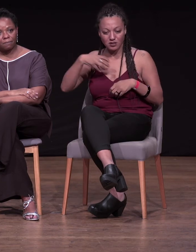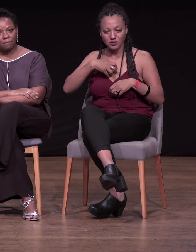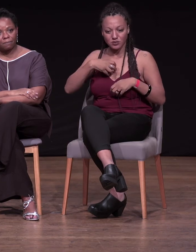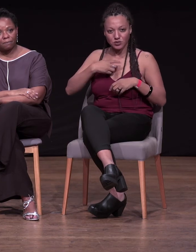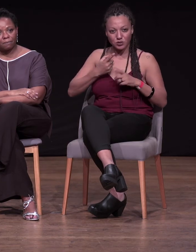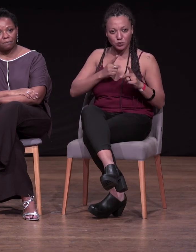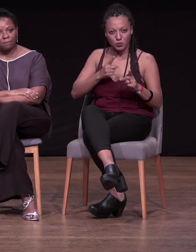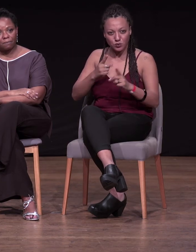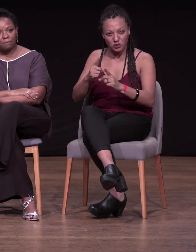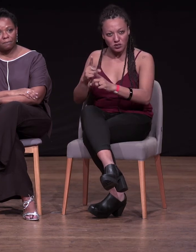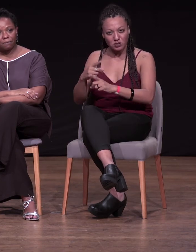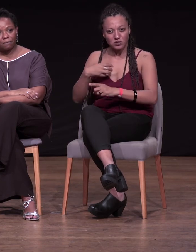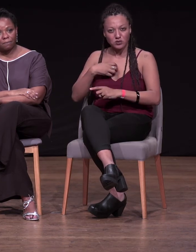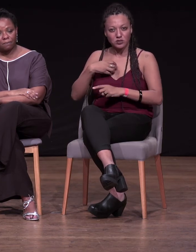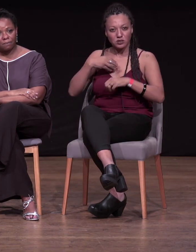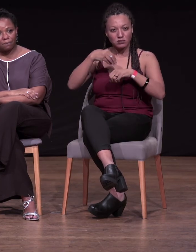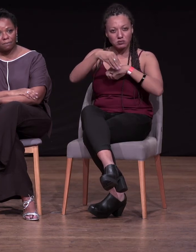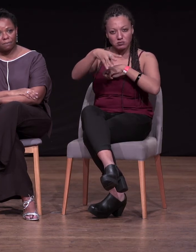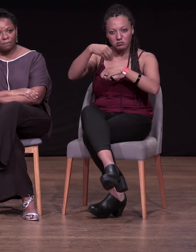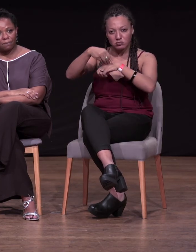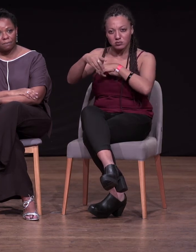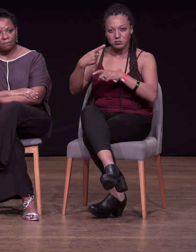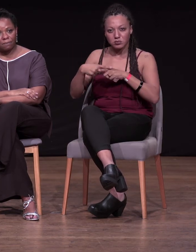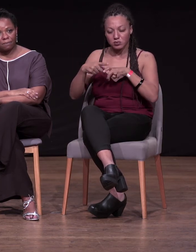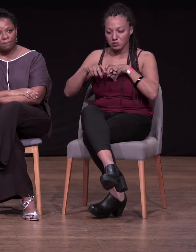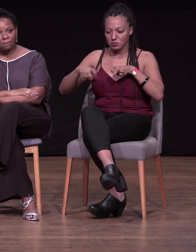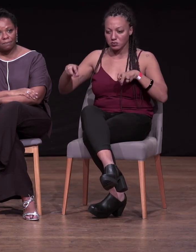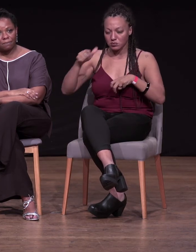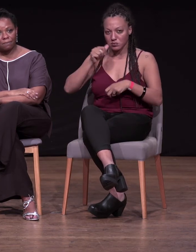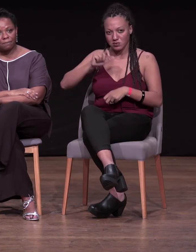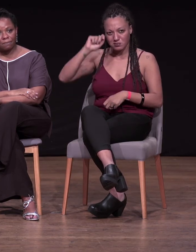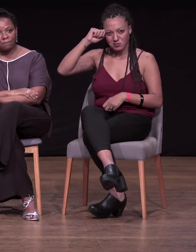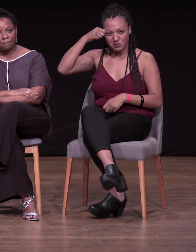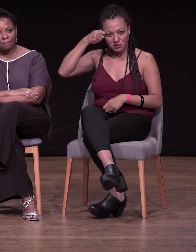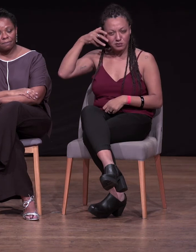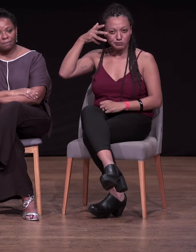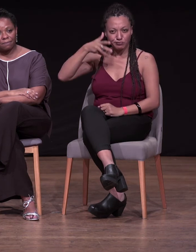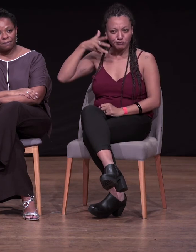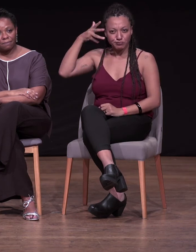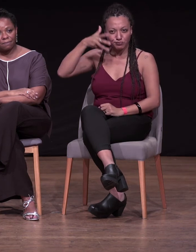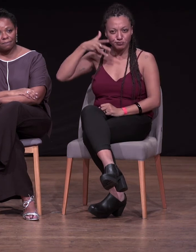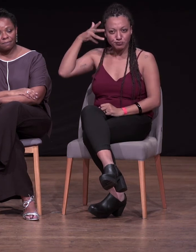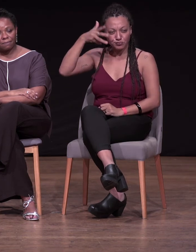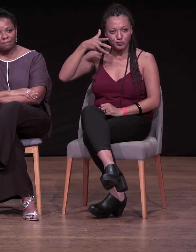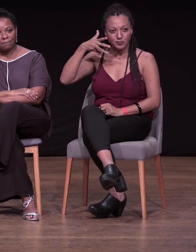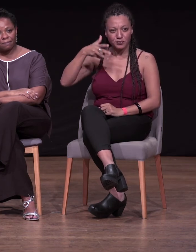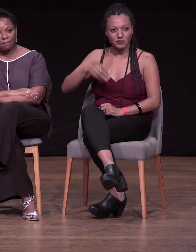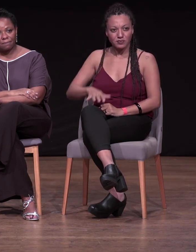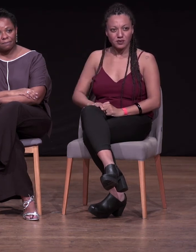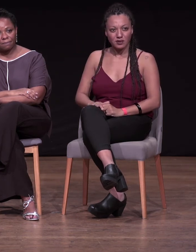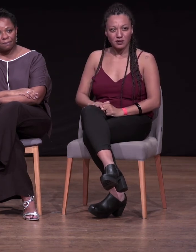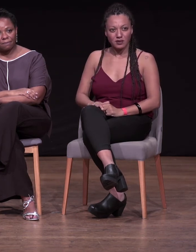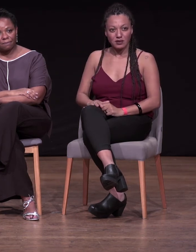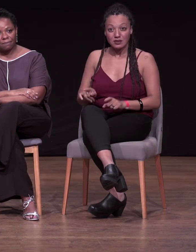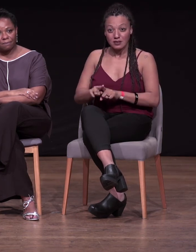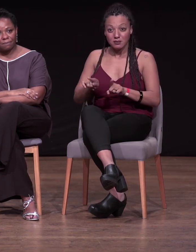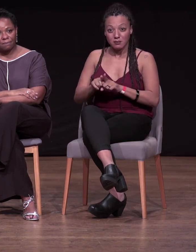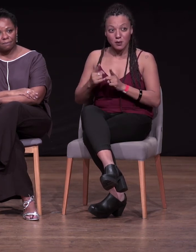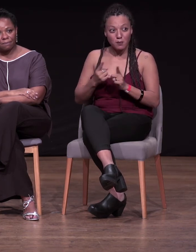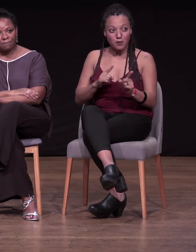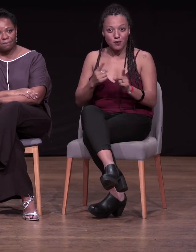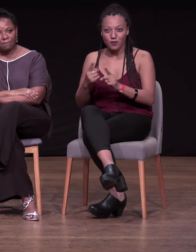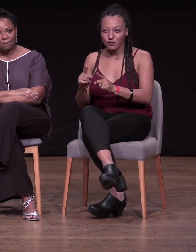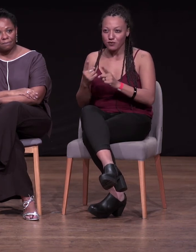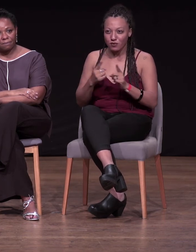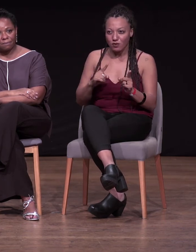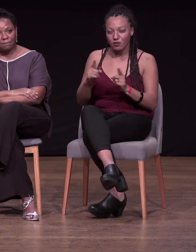né, de vocês, mulheres pretas, aí, falando enquanto provocadoras também desse outro lado,